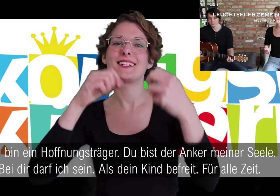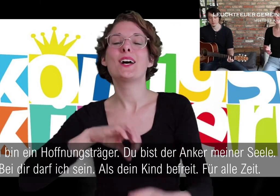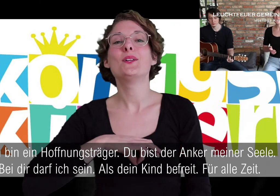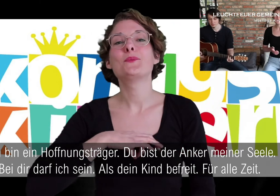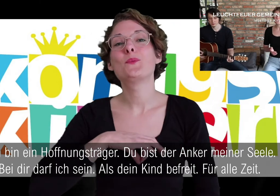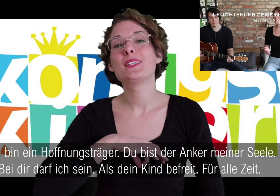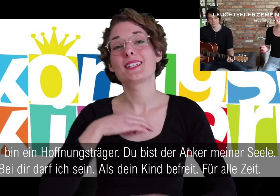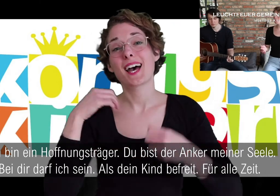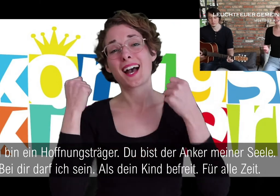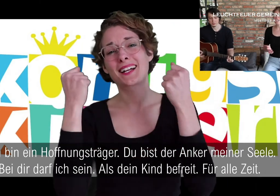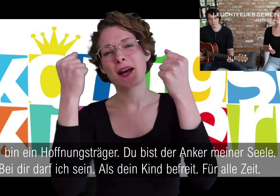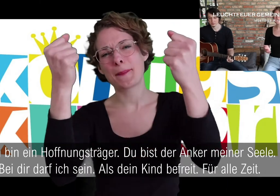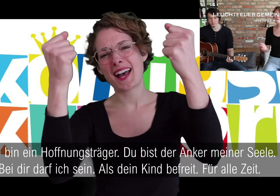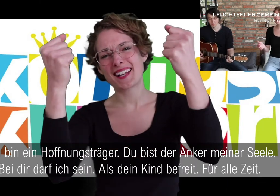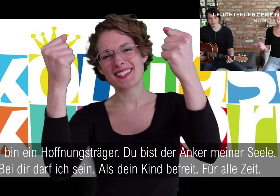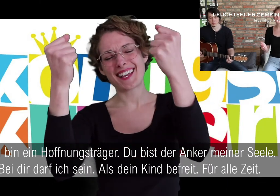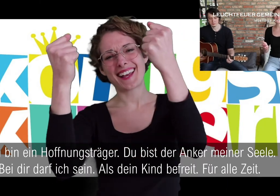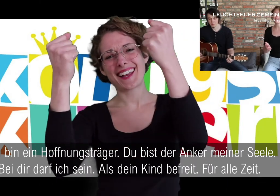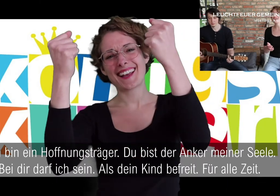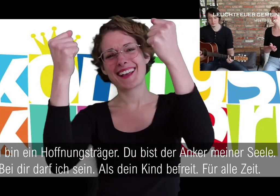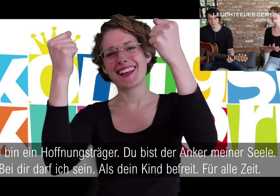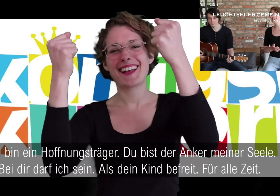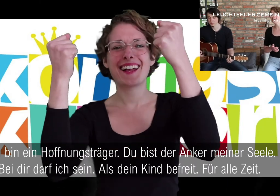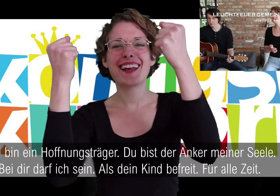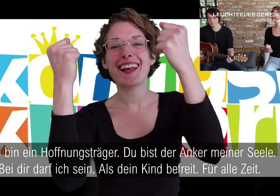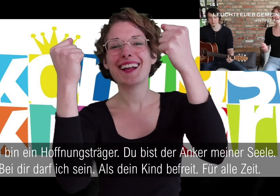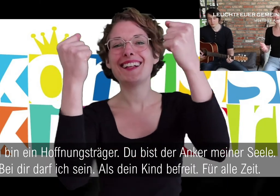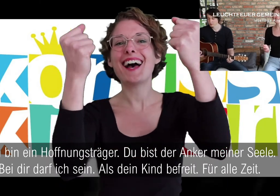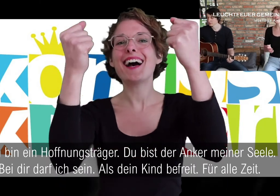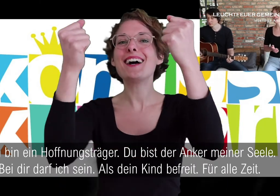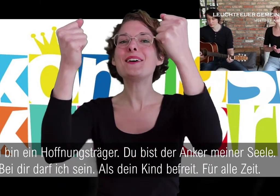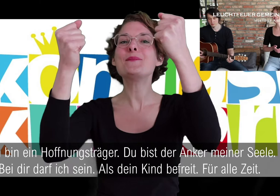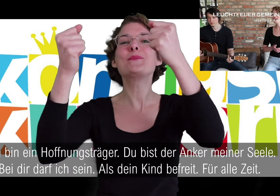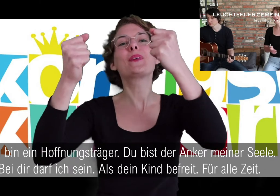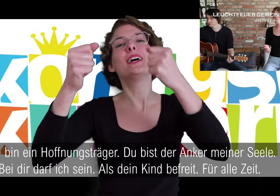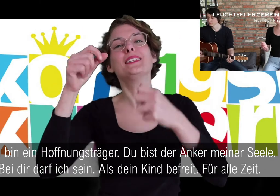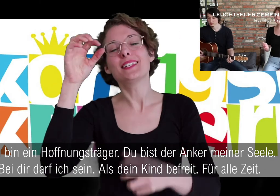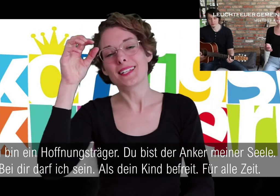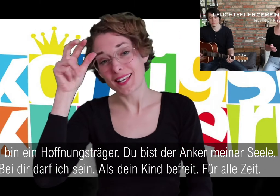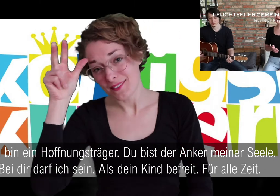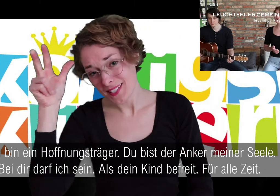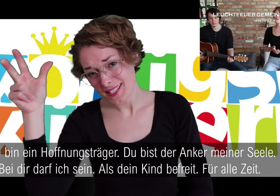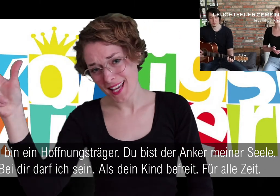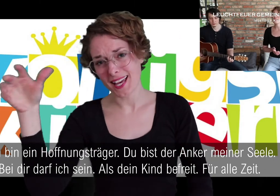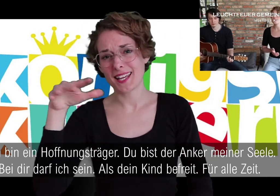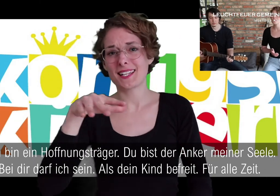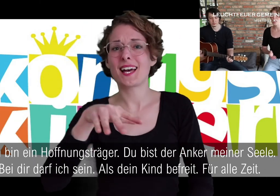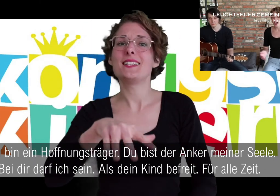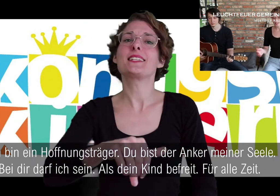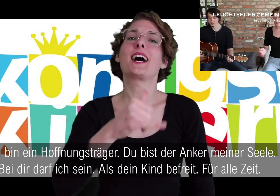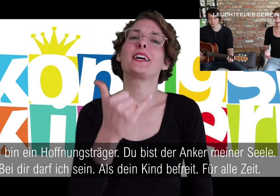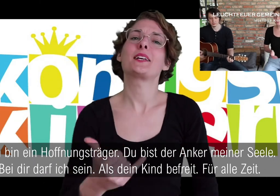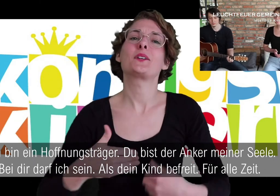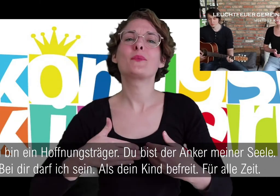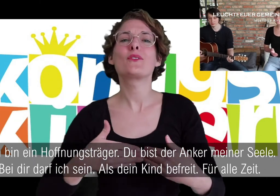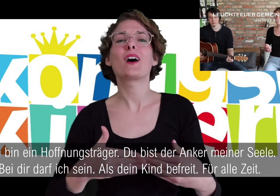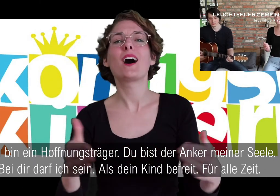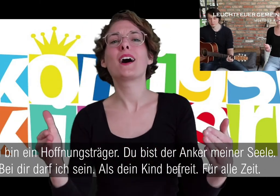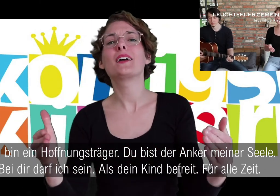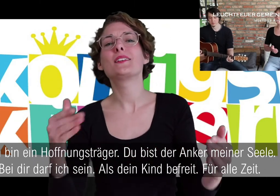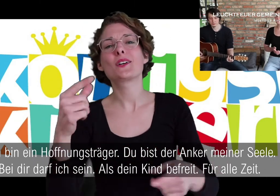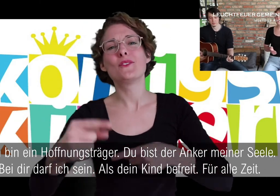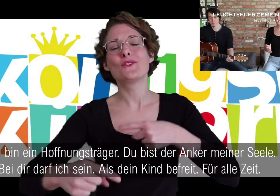Hoffnungsträger, du bist der Anker meiner Seele, bei dir darf ich sein, als dein